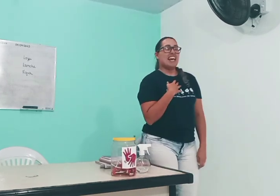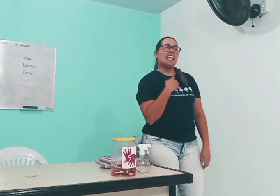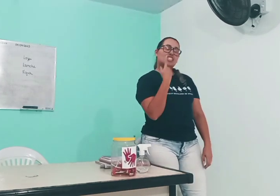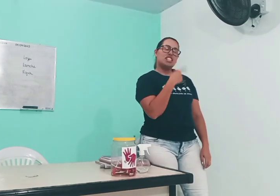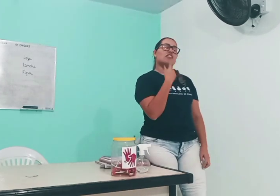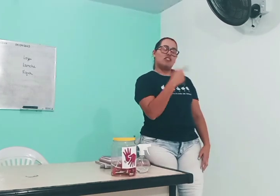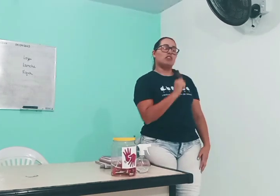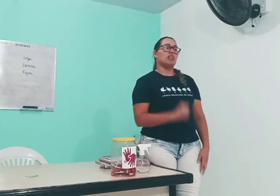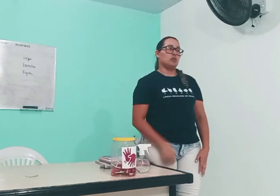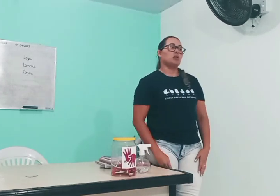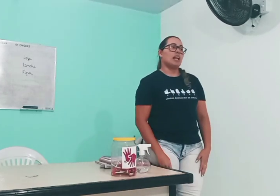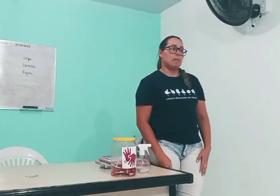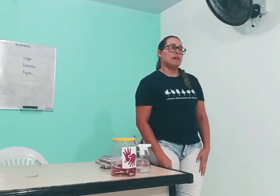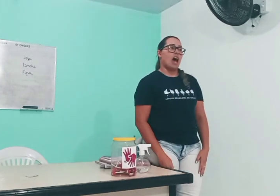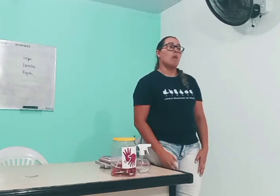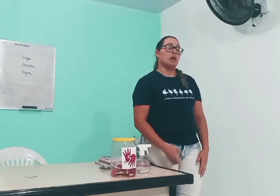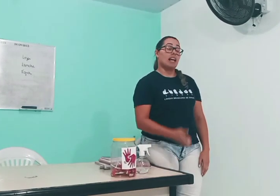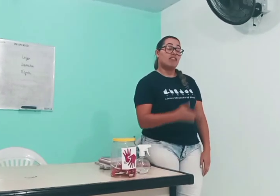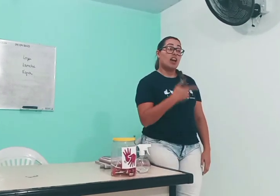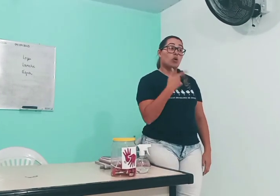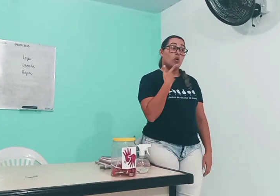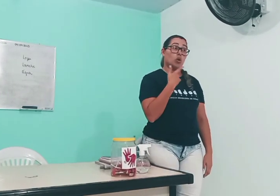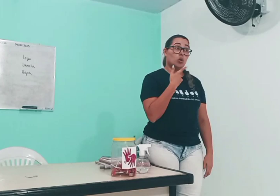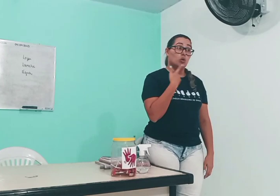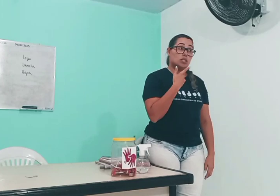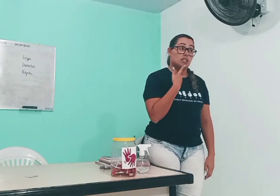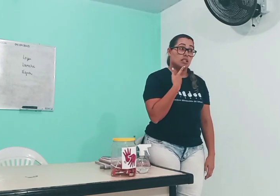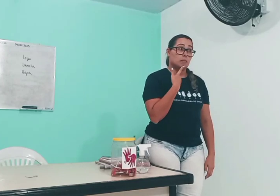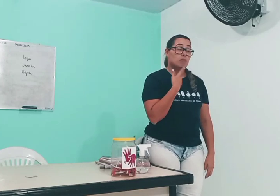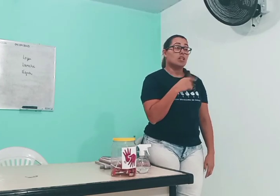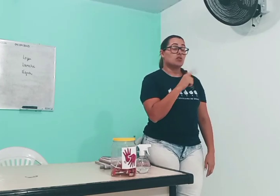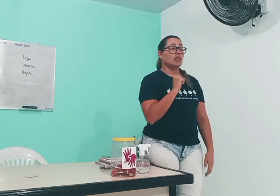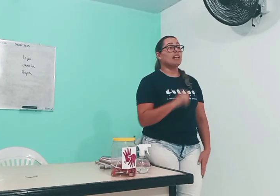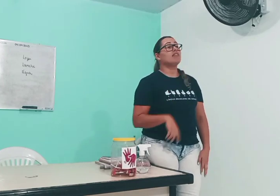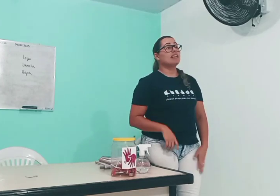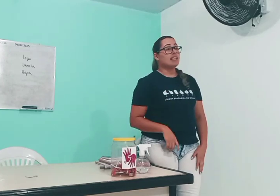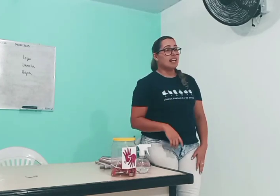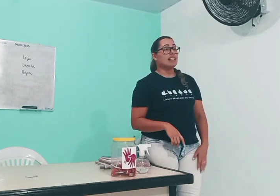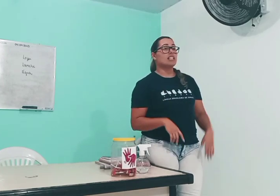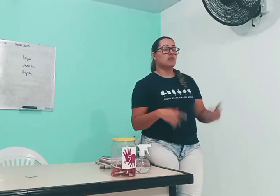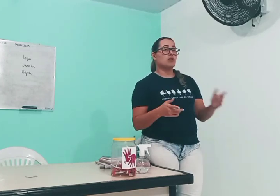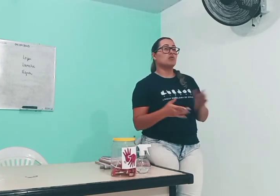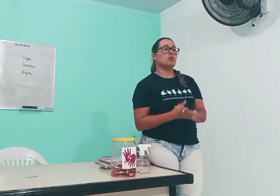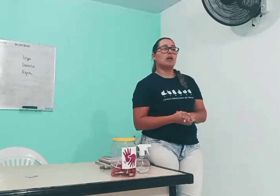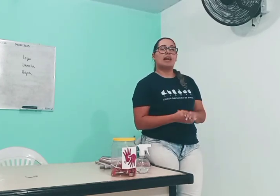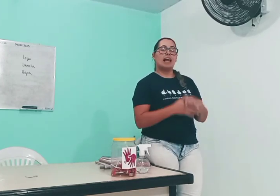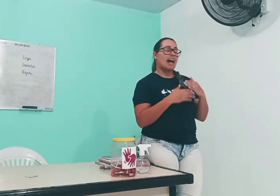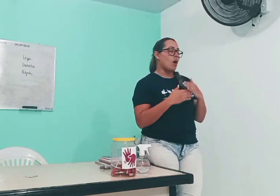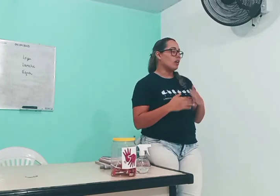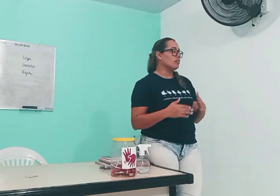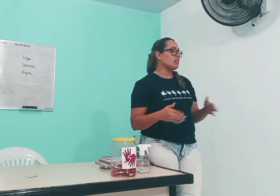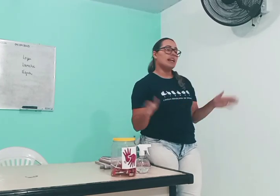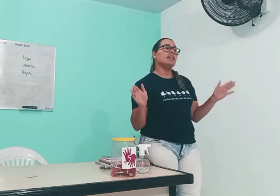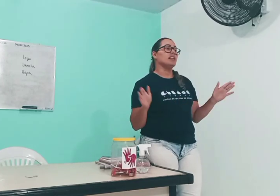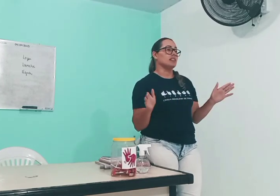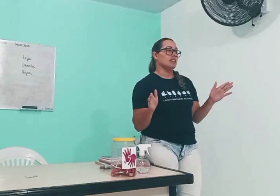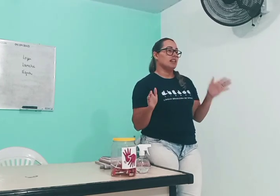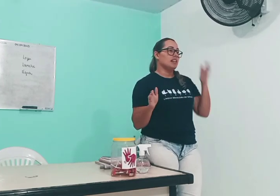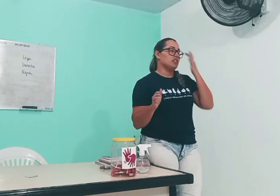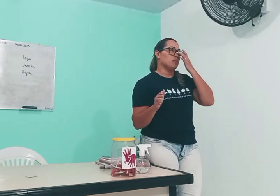Ele tinha feito leitura labial, porque ela falou Lúcia, só que ele fez sacanagem transformou ela a aula inteirinha. Tipo, ela